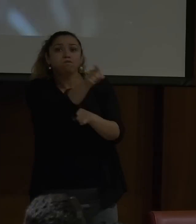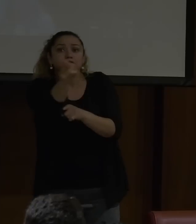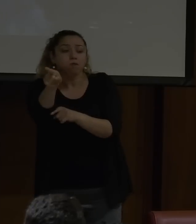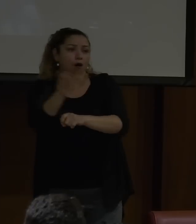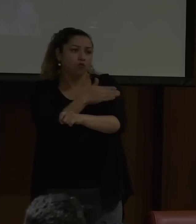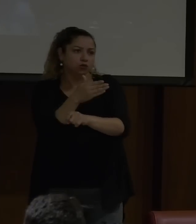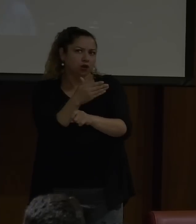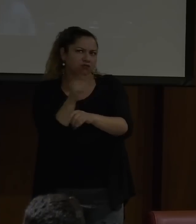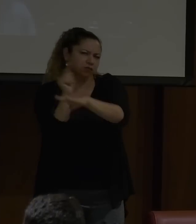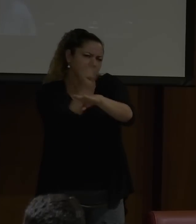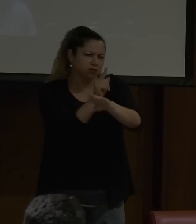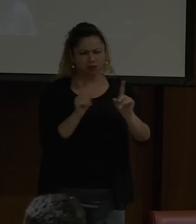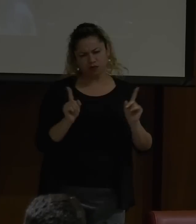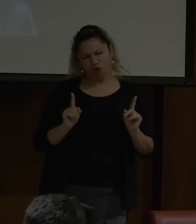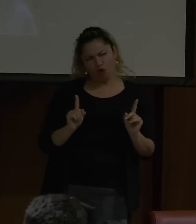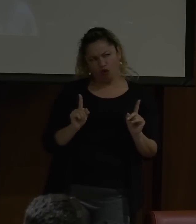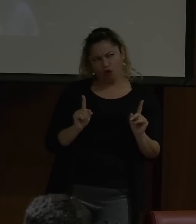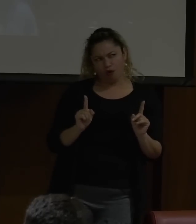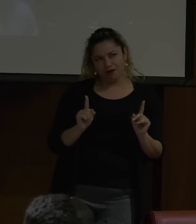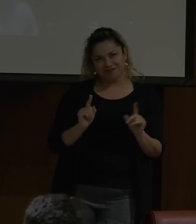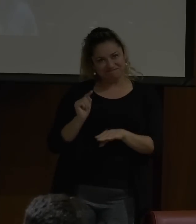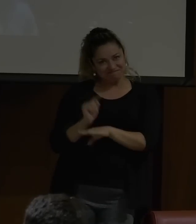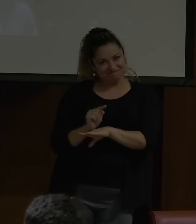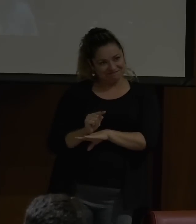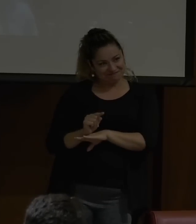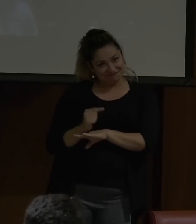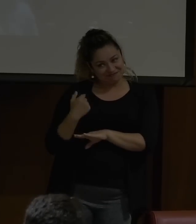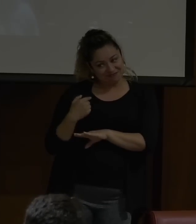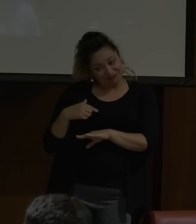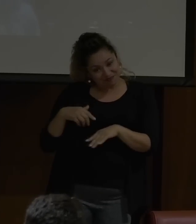meterme a criticar, pero no está de más hacerlo,